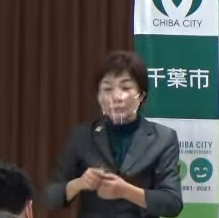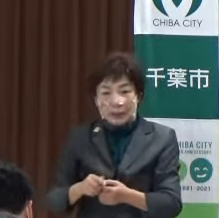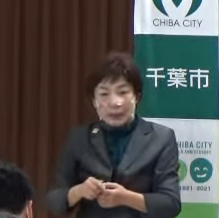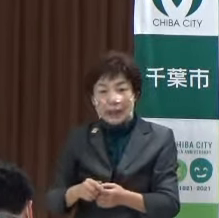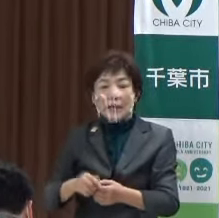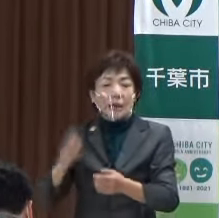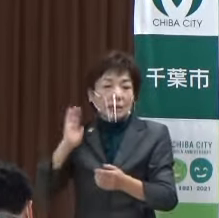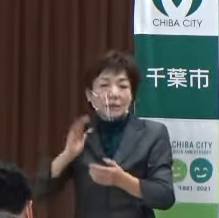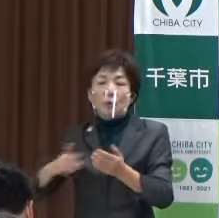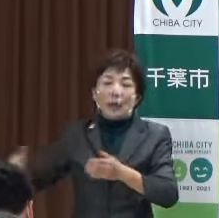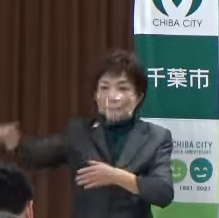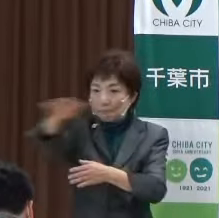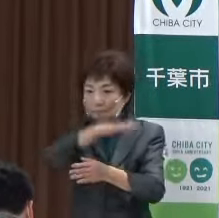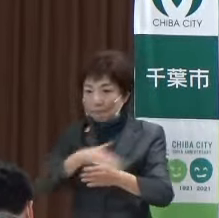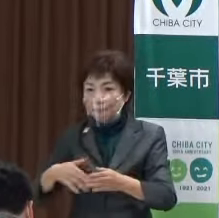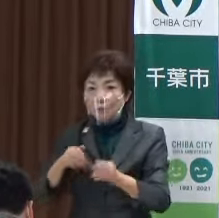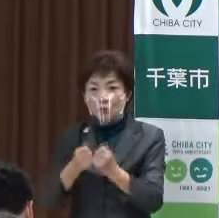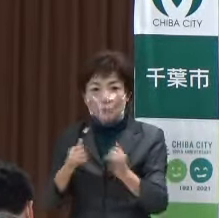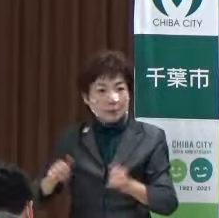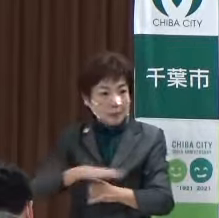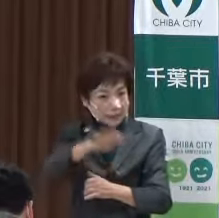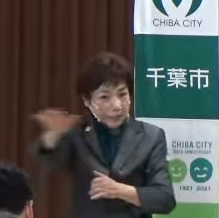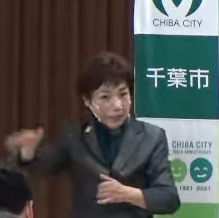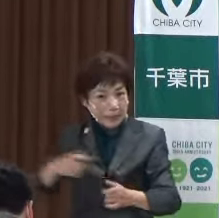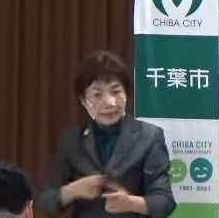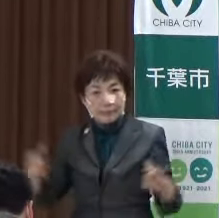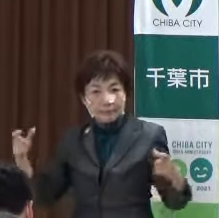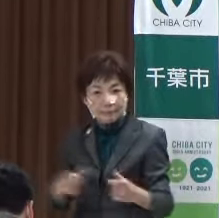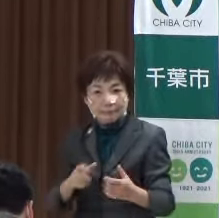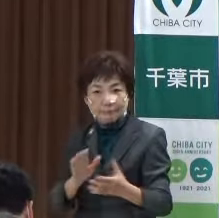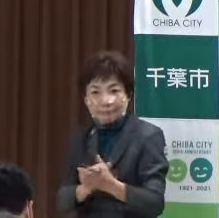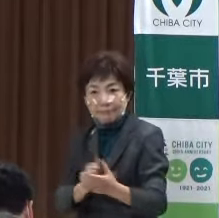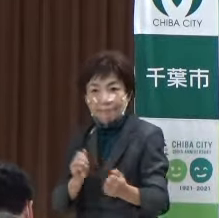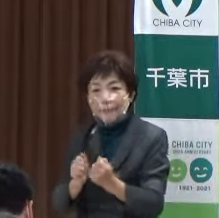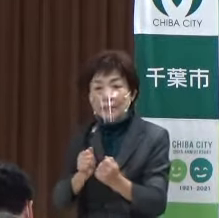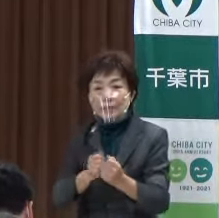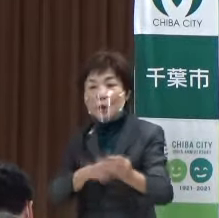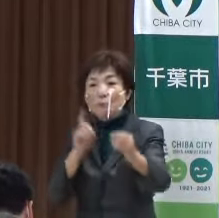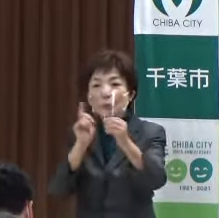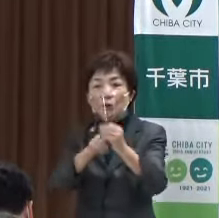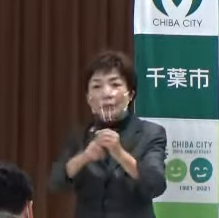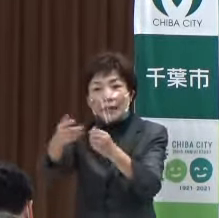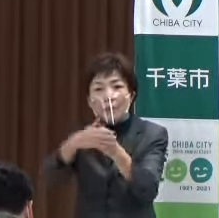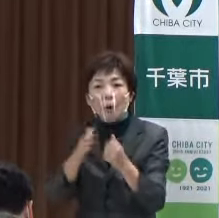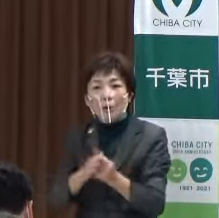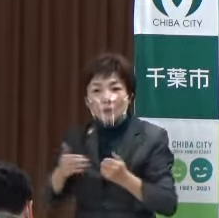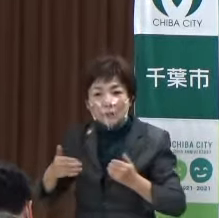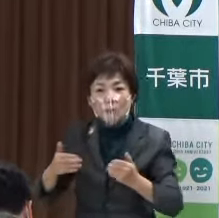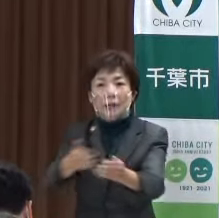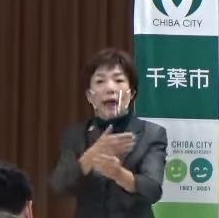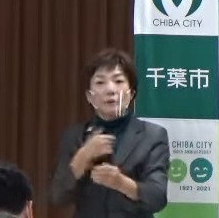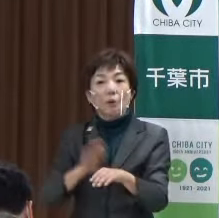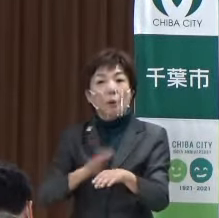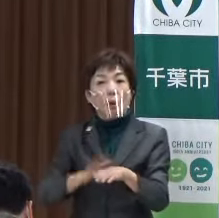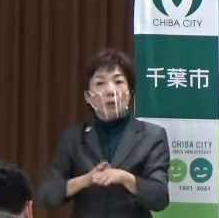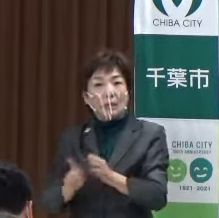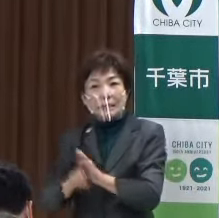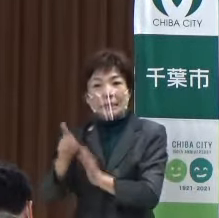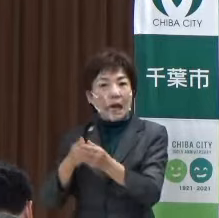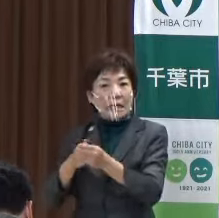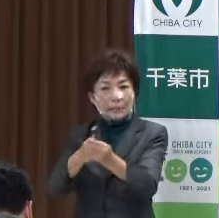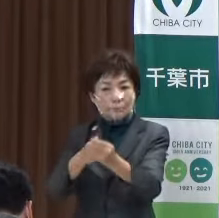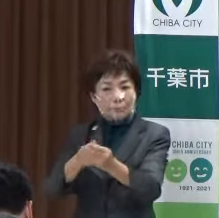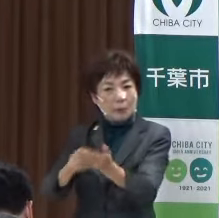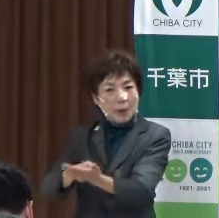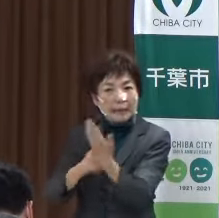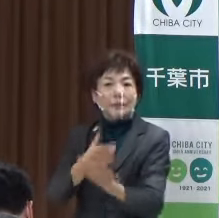首都圏の住民の皆さんが、一致団結してですね、そこに向かって協力し合えるように、リーダーシップを発揮